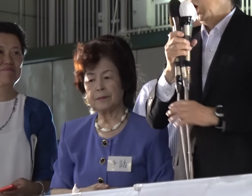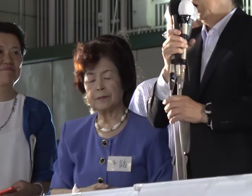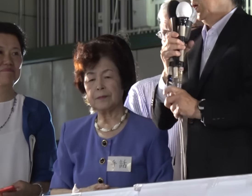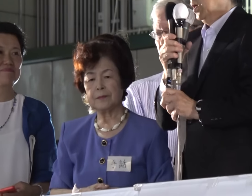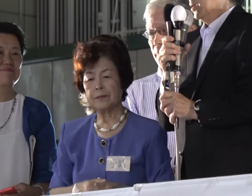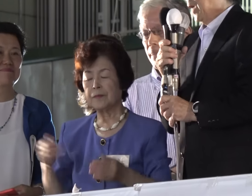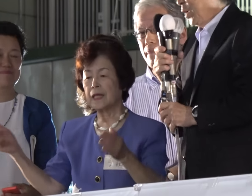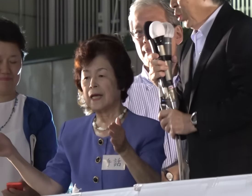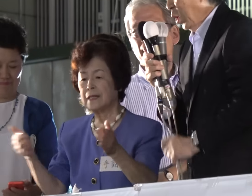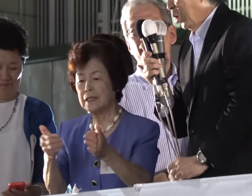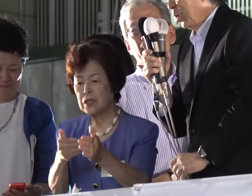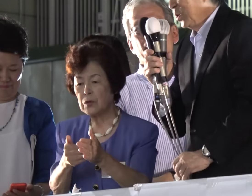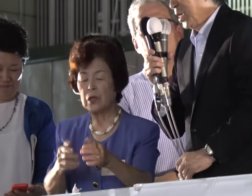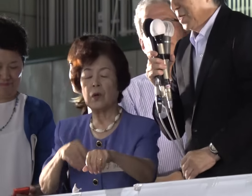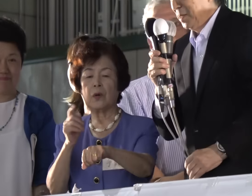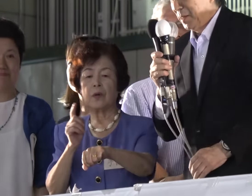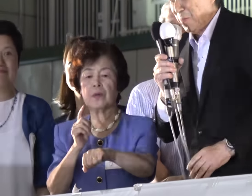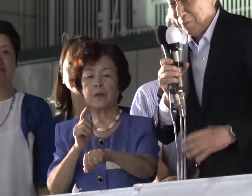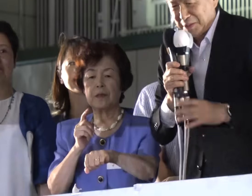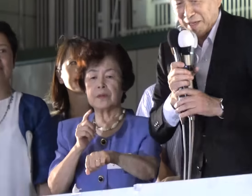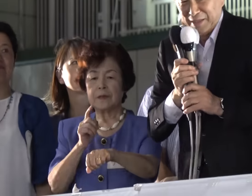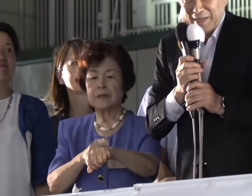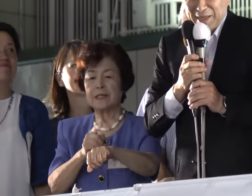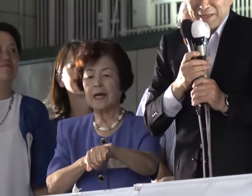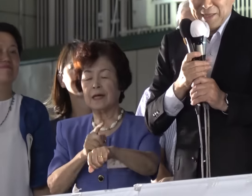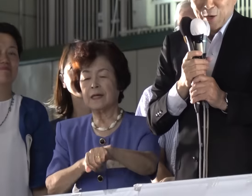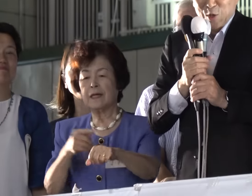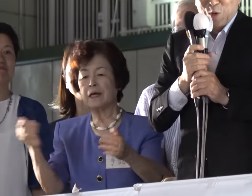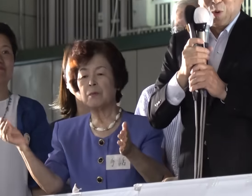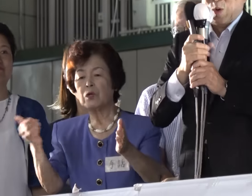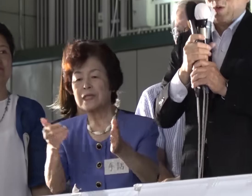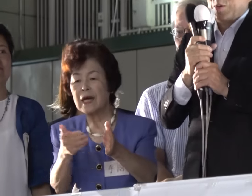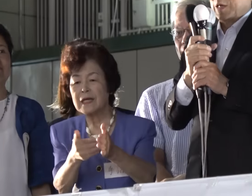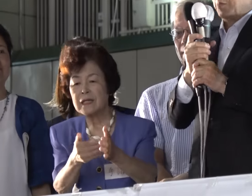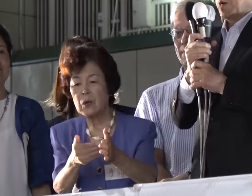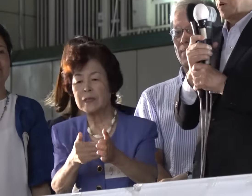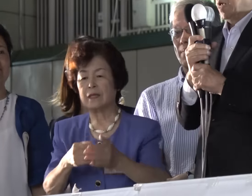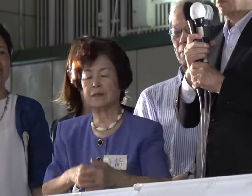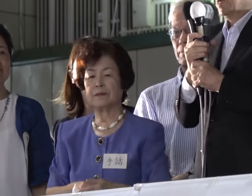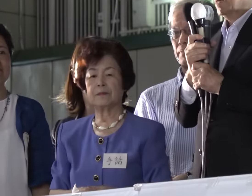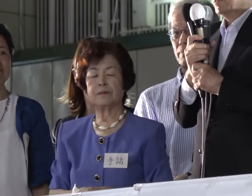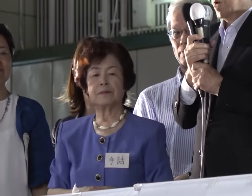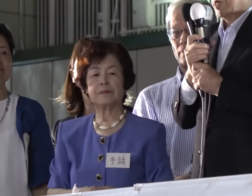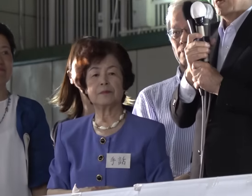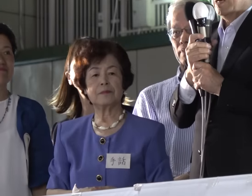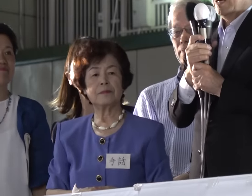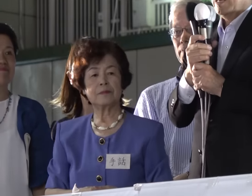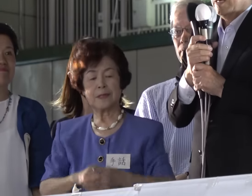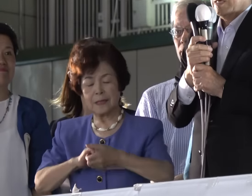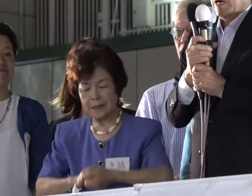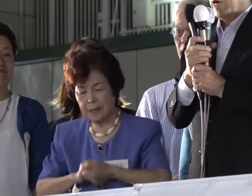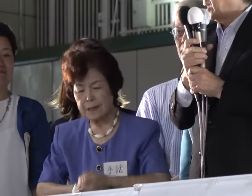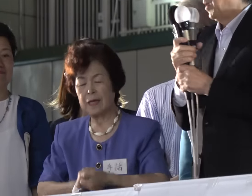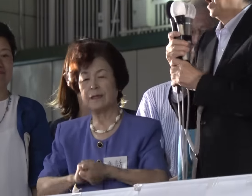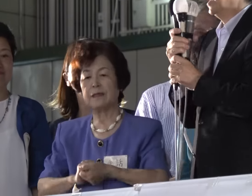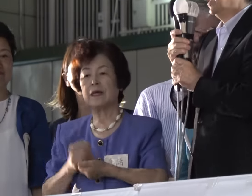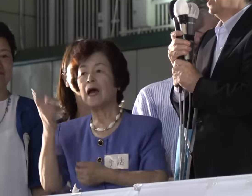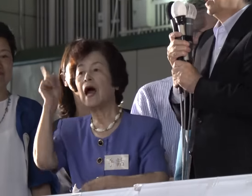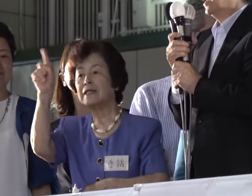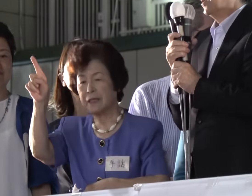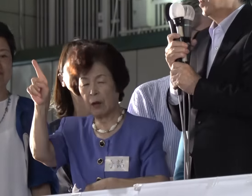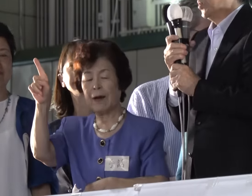いよいよ最後の時間になってまいりました。いよいよもう時間もありません。ぜひ明日